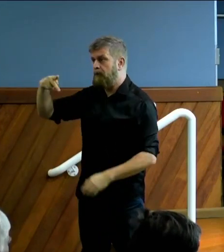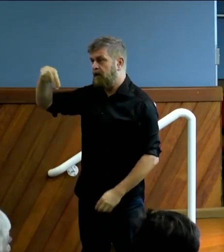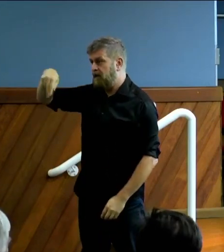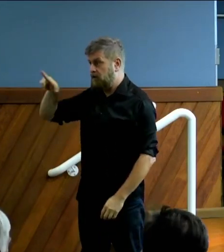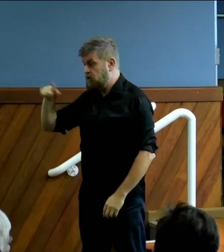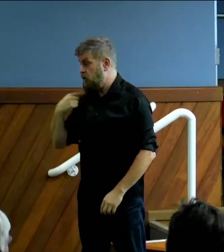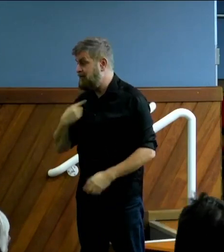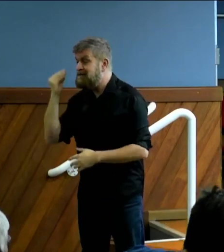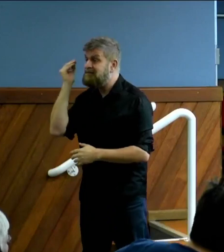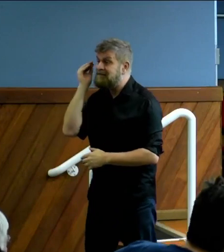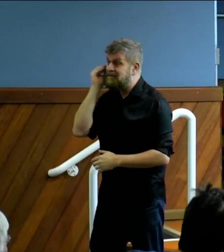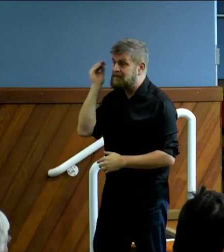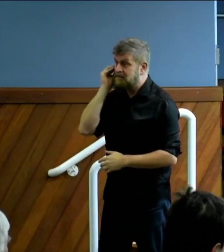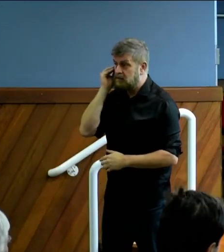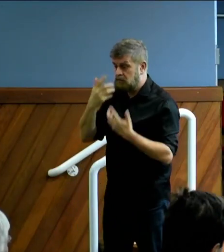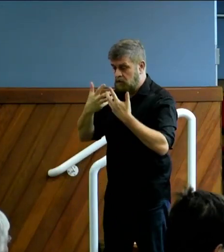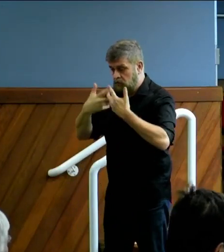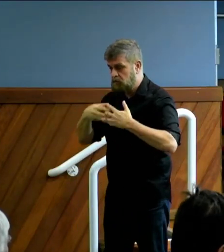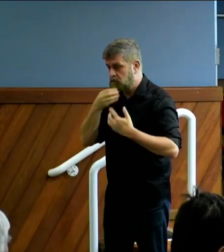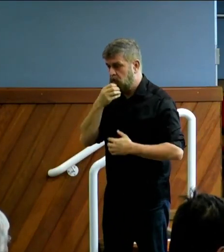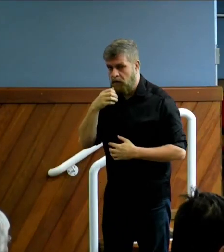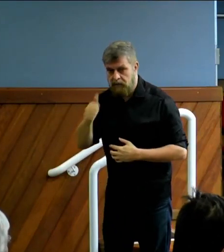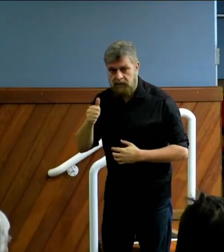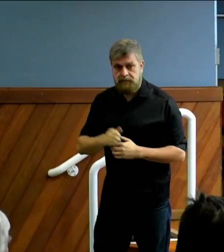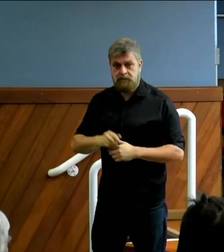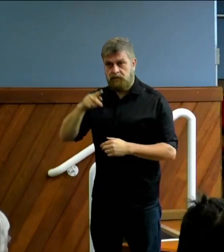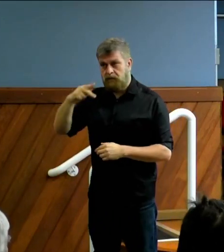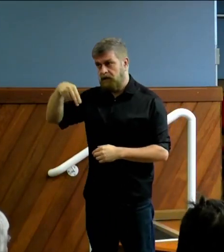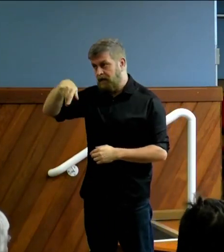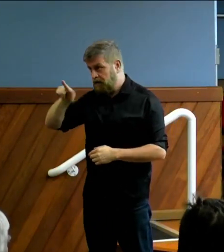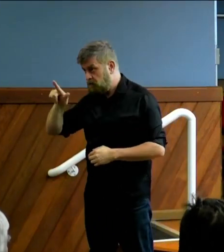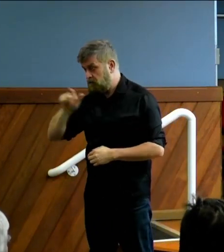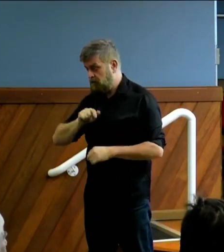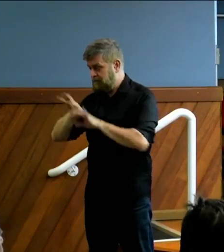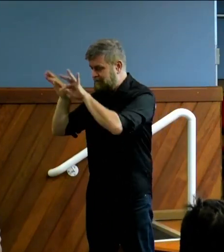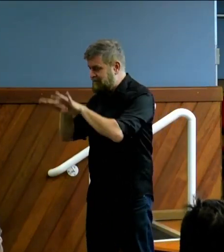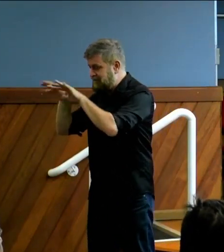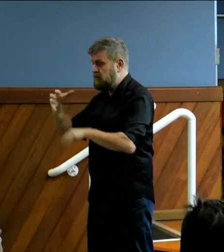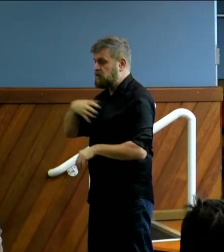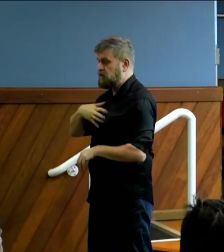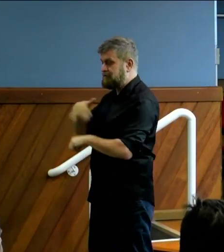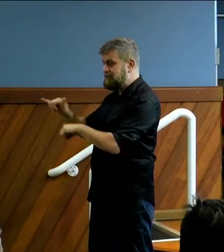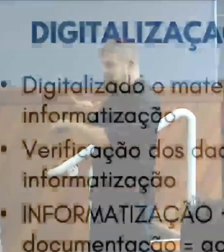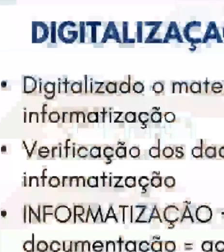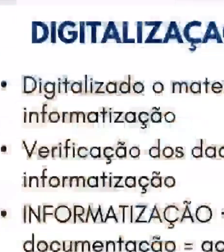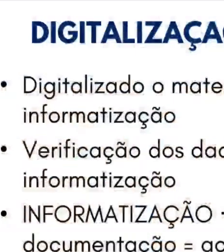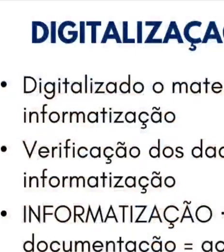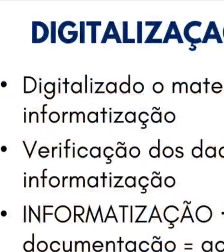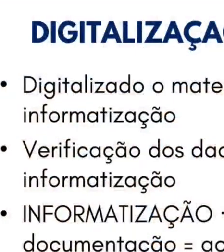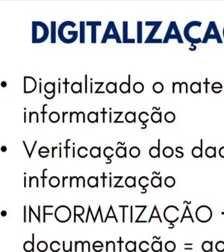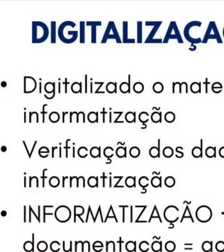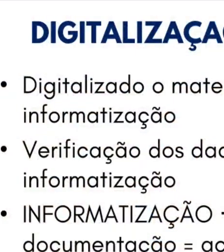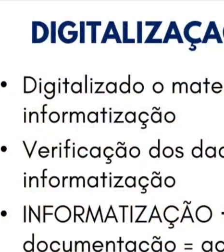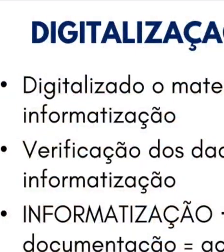nós estamos testando e tem funcionado muito bem em PNG, mais do que fazer a digitalização de outro jeito, né? Digitalizou o